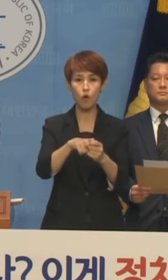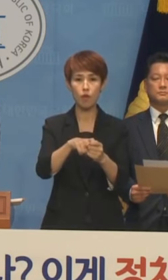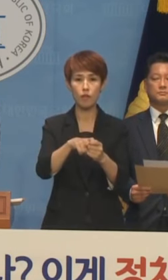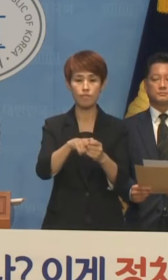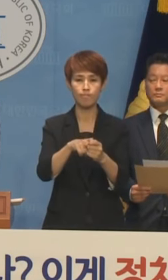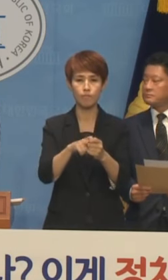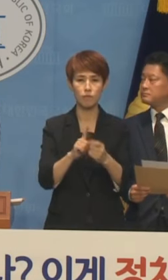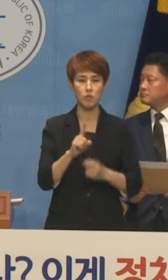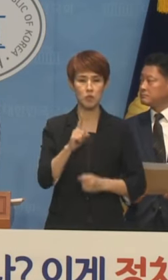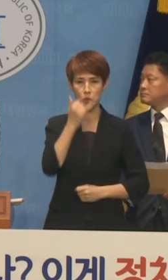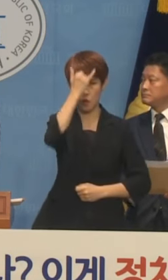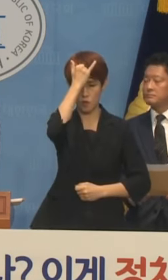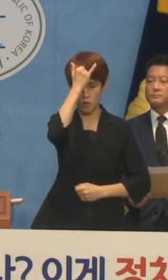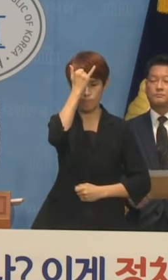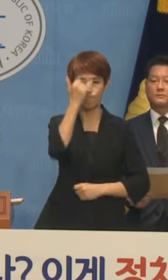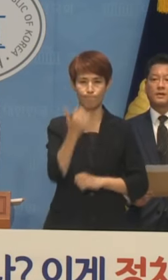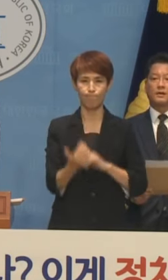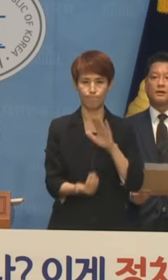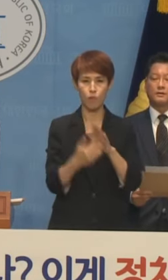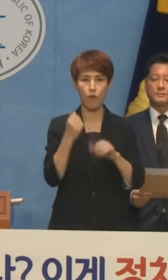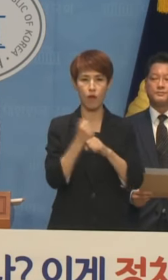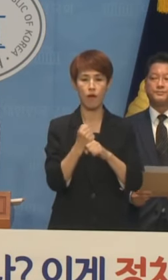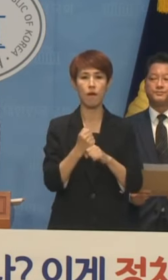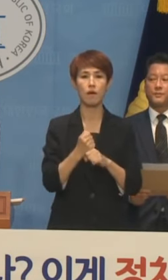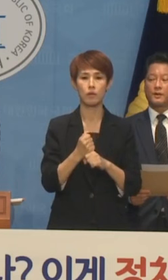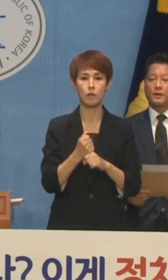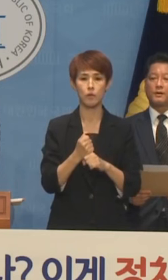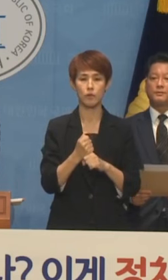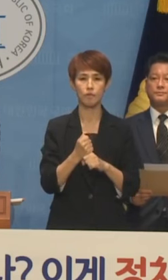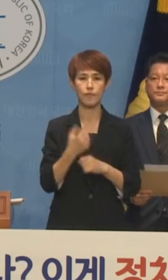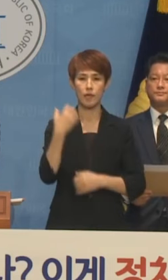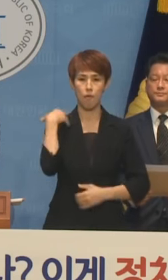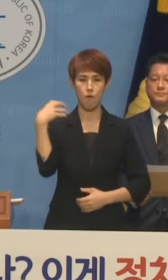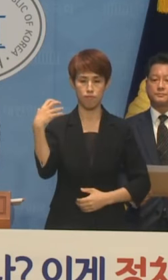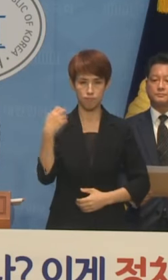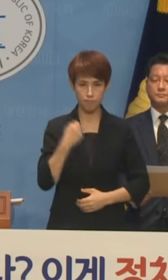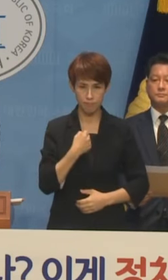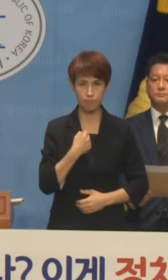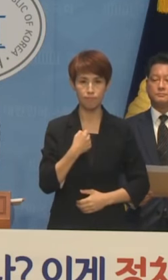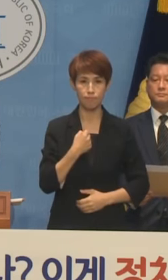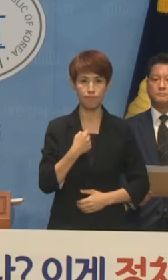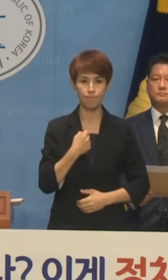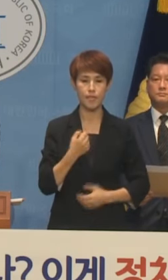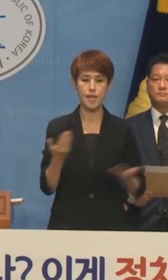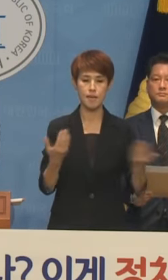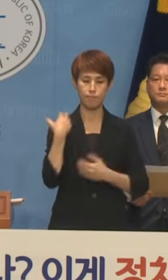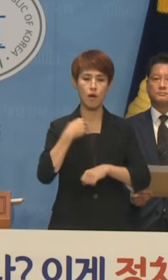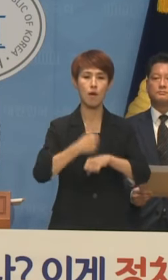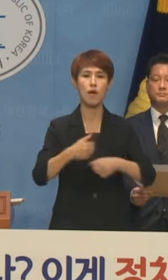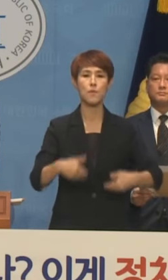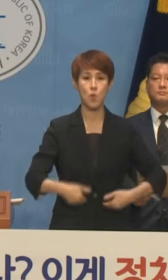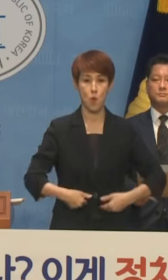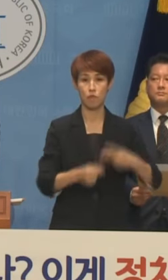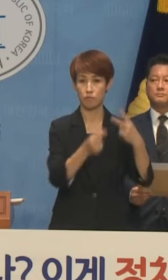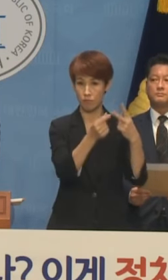높은 도덕성과 윤리의식을 갖추고 투철한 사명감과 책임감을 바탕으로 이 직무를 수행하여야